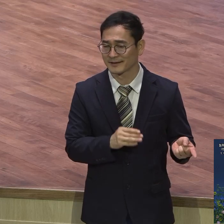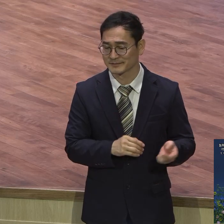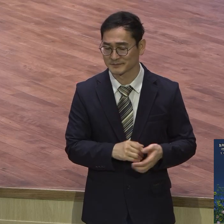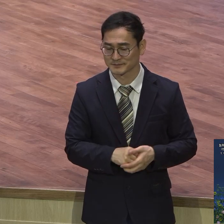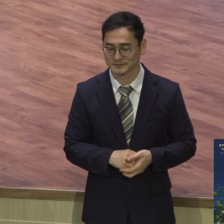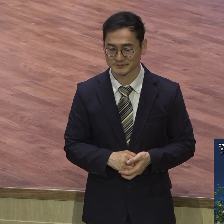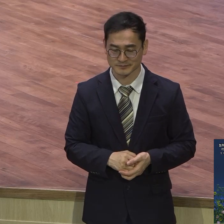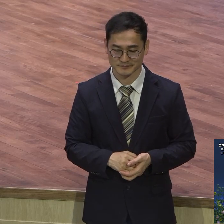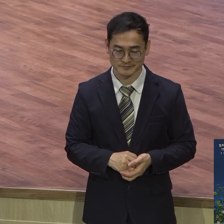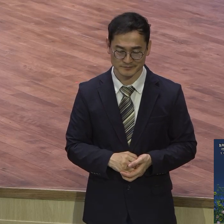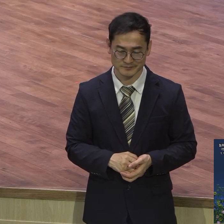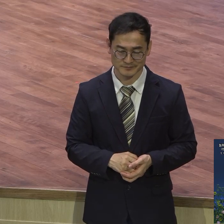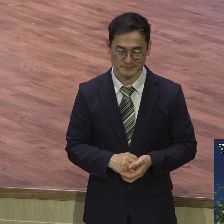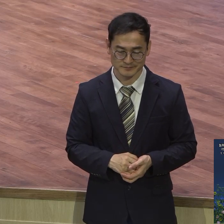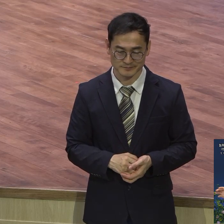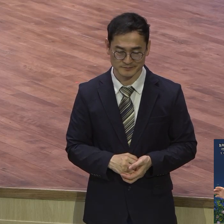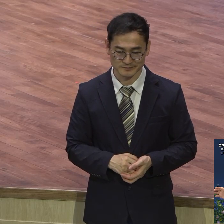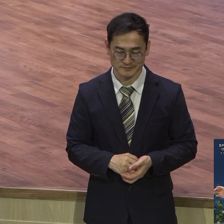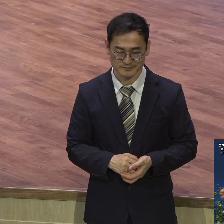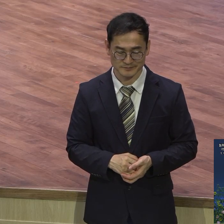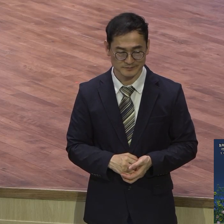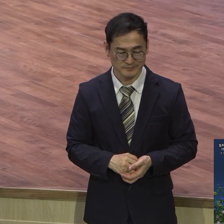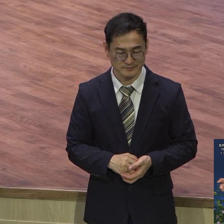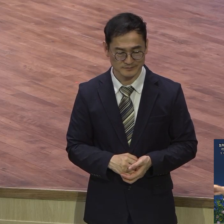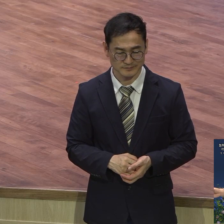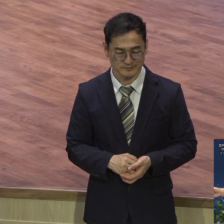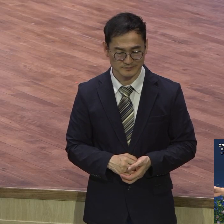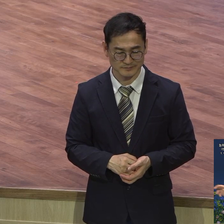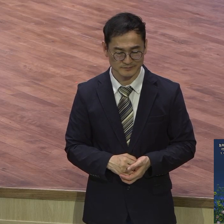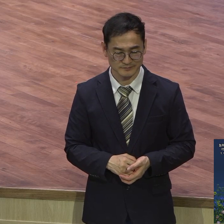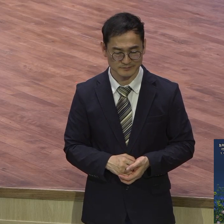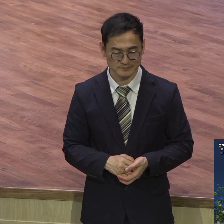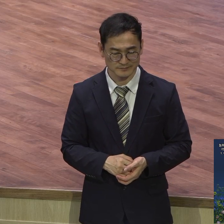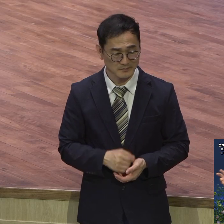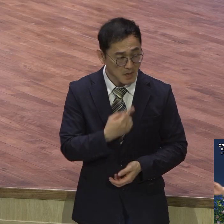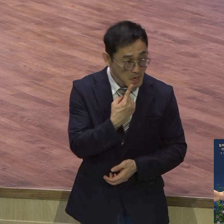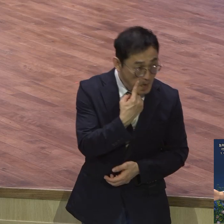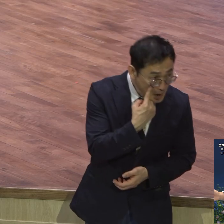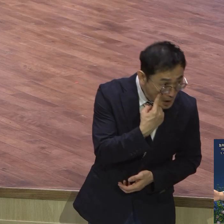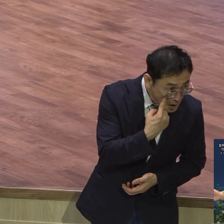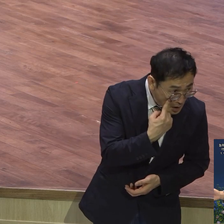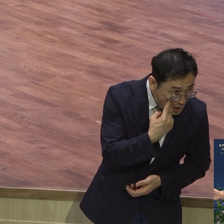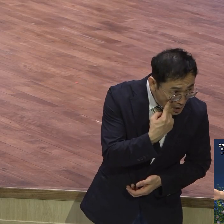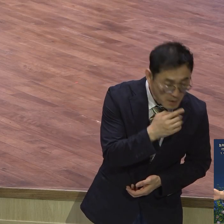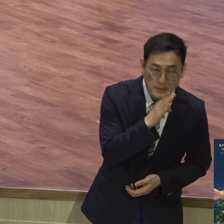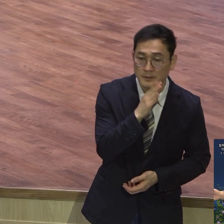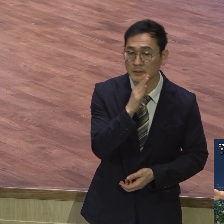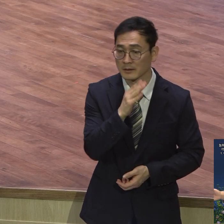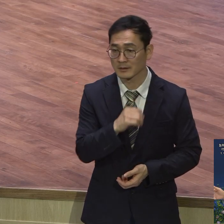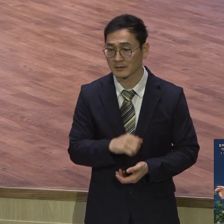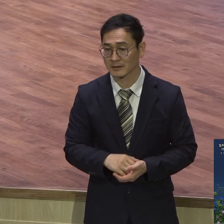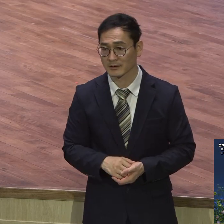그러면 적과 꿀이 흐르는 가난한 땅인지 확인하러 갔잖아요. 그걸 알고 있으니까 확인했지.